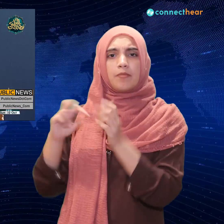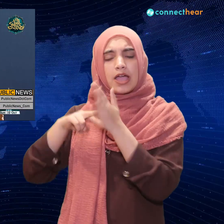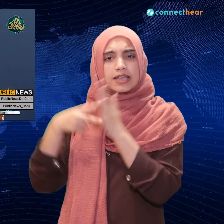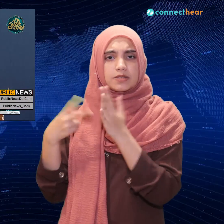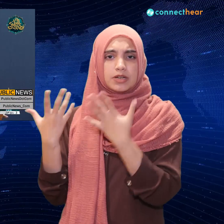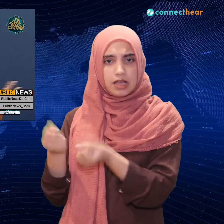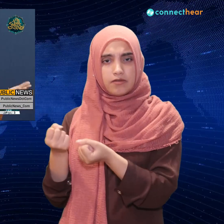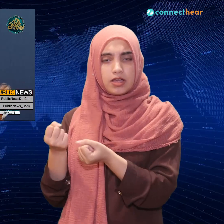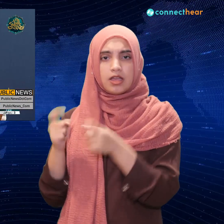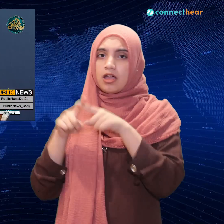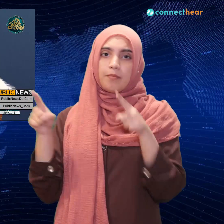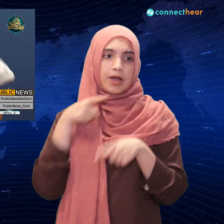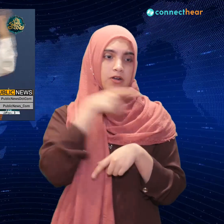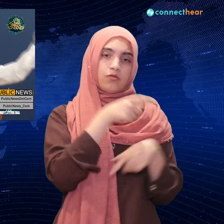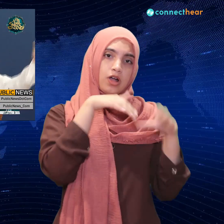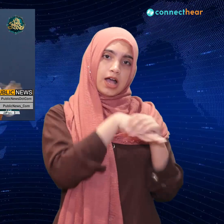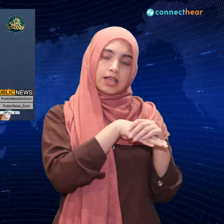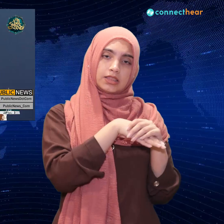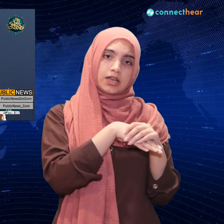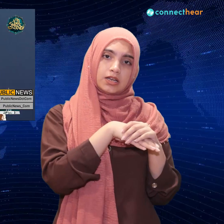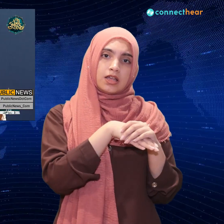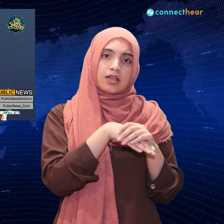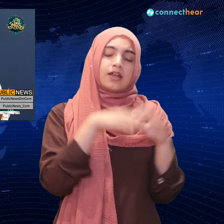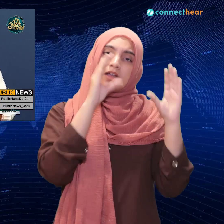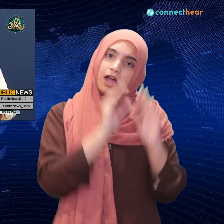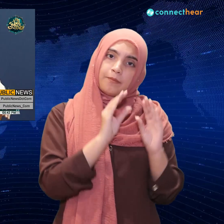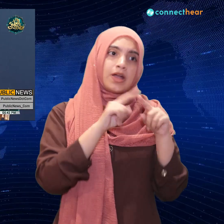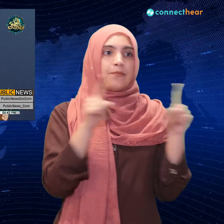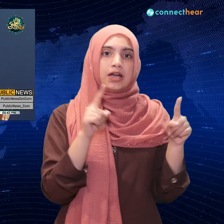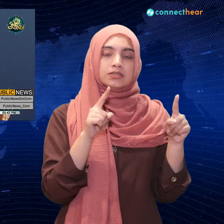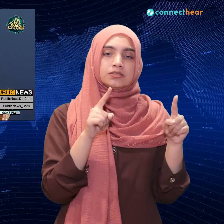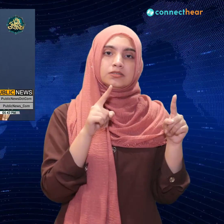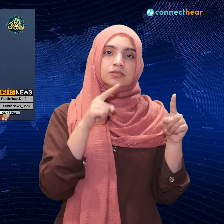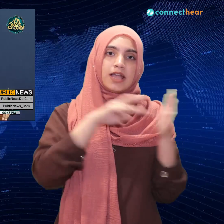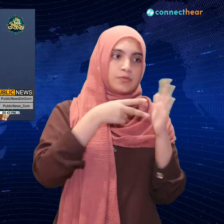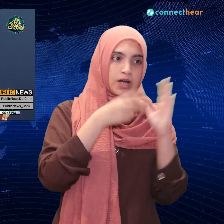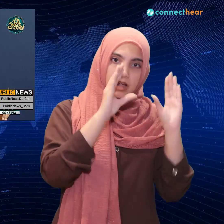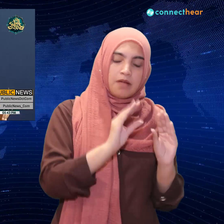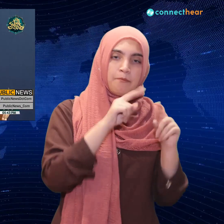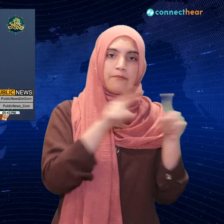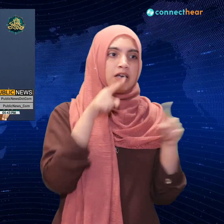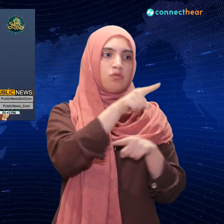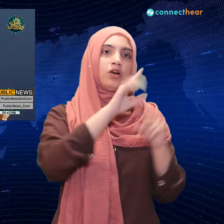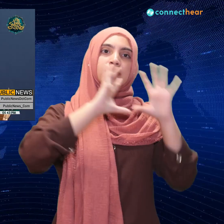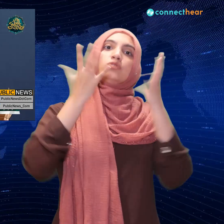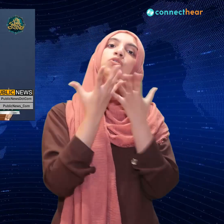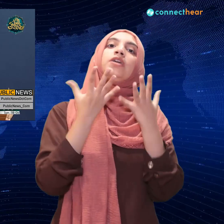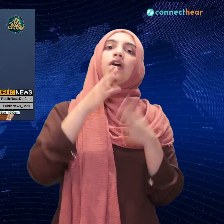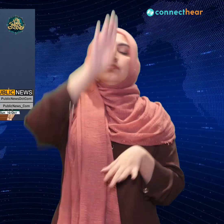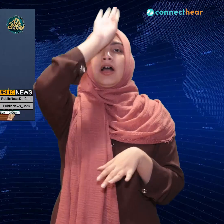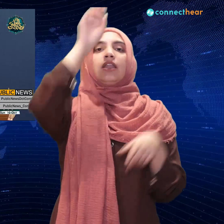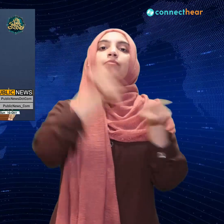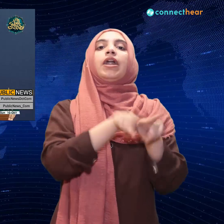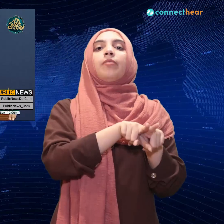تھا، کوئی ایکسپلینیشن ہی نہیں ہے کہ ایک دم ساری دنیا پہ چھا گئے. تو سب سے پہلی وجہ یہ تھی کہ انہوں نے